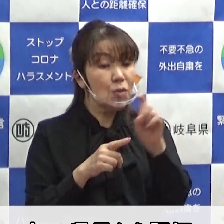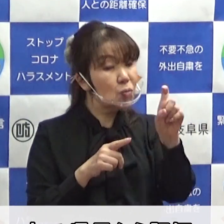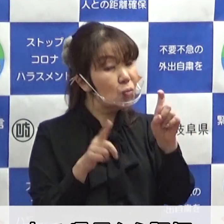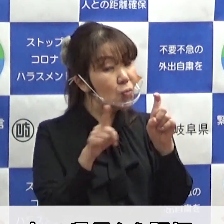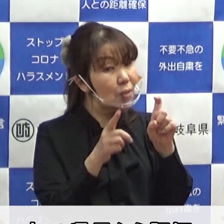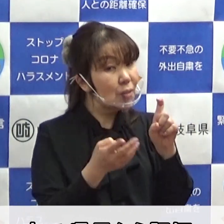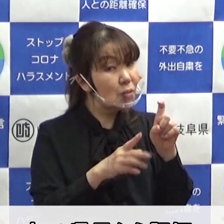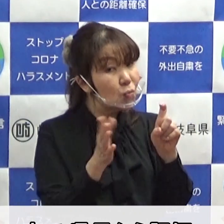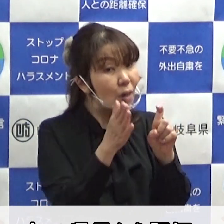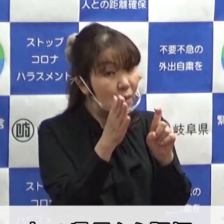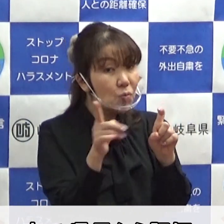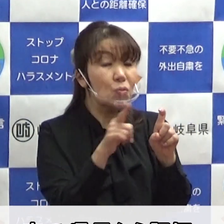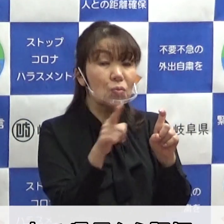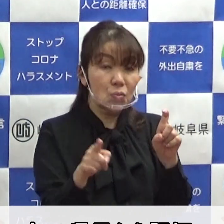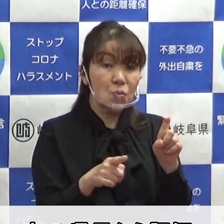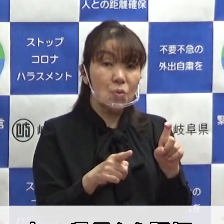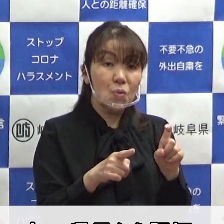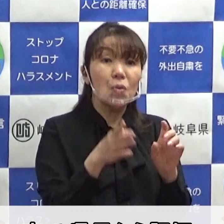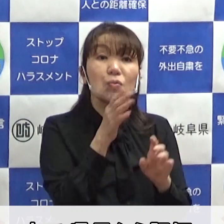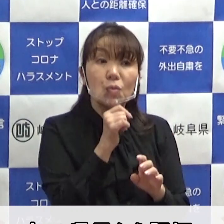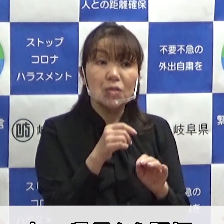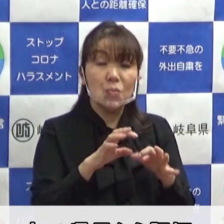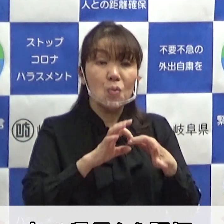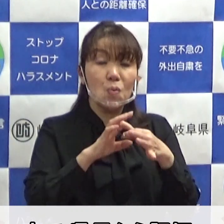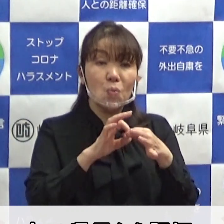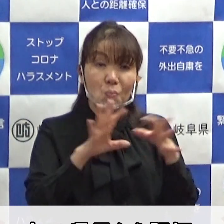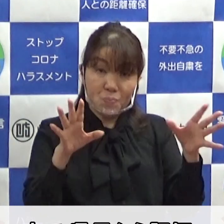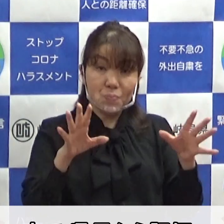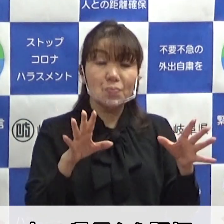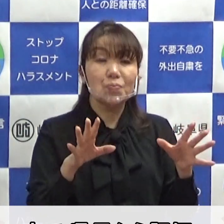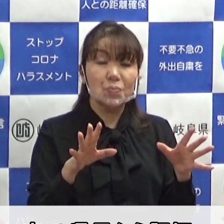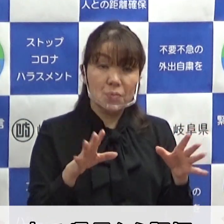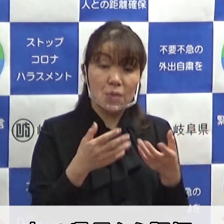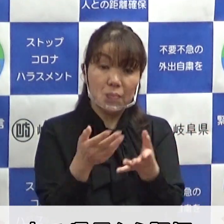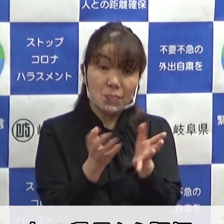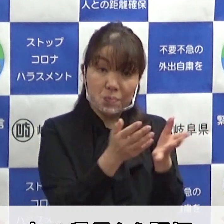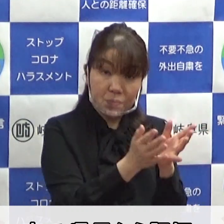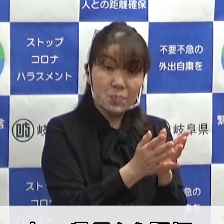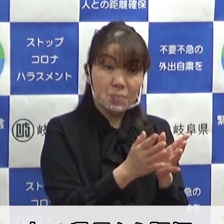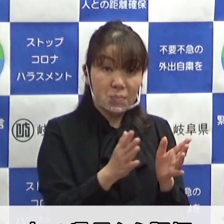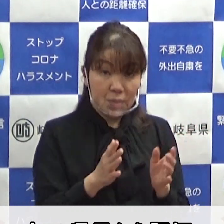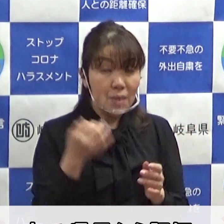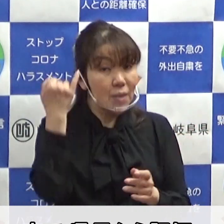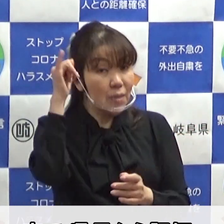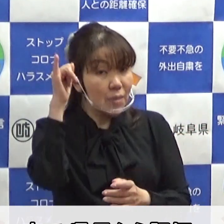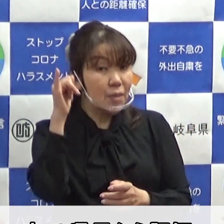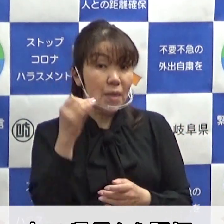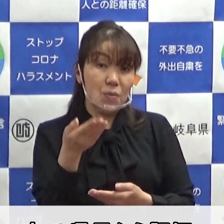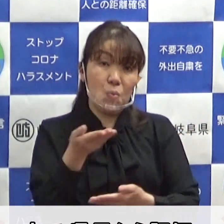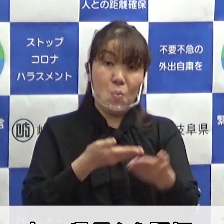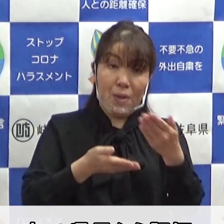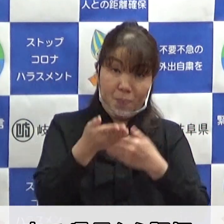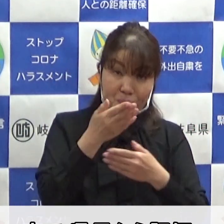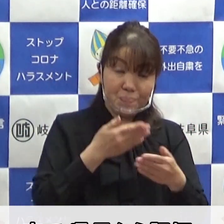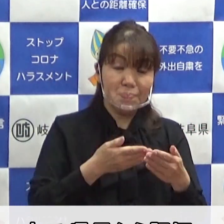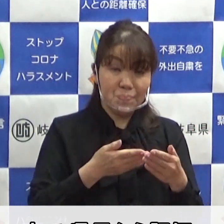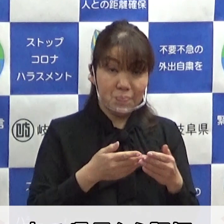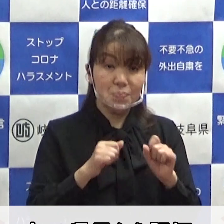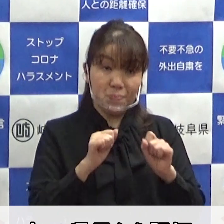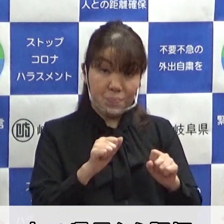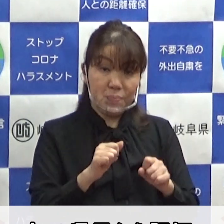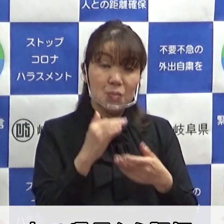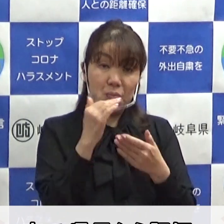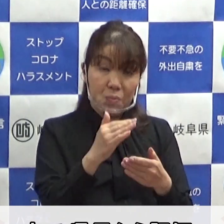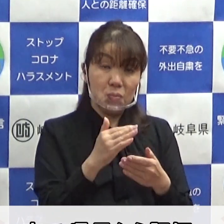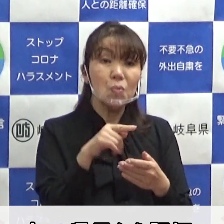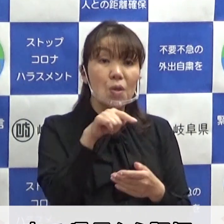と、いろんな世代、いろんな各層の方と、往復で意見交換するということを通じて、それを